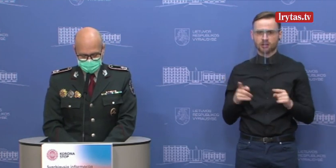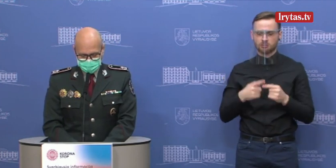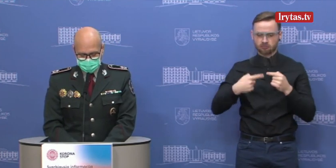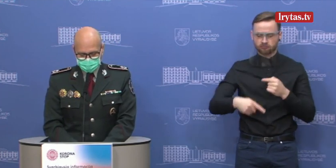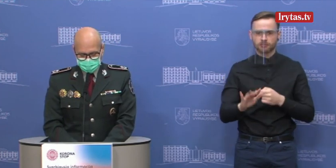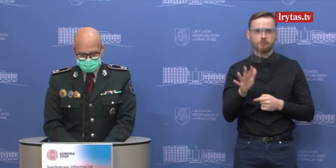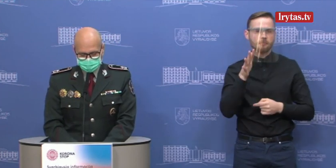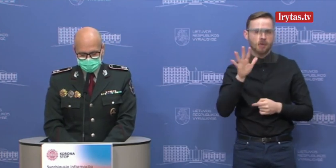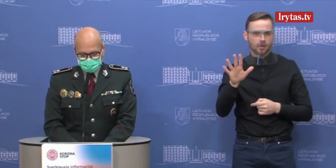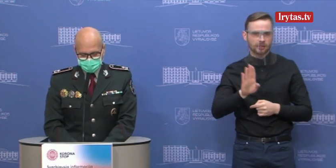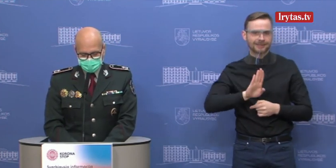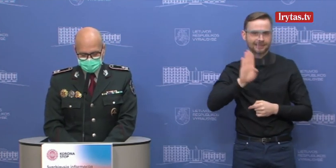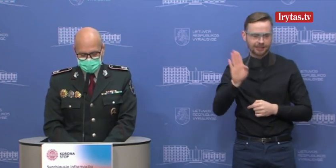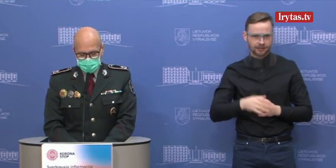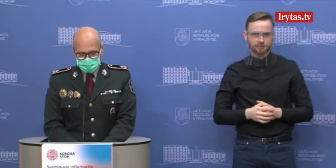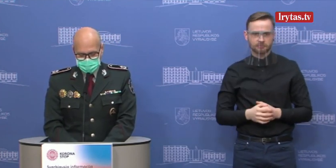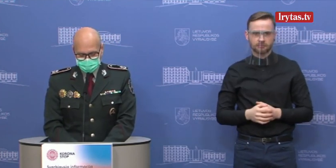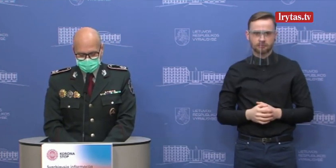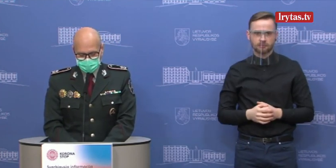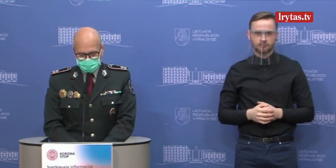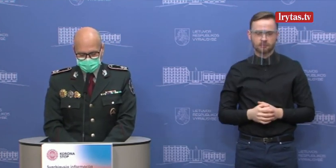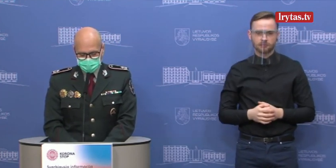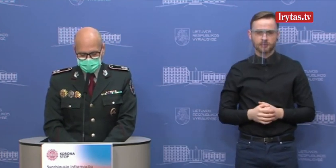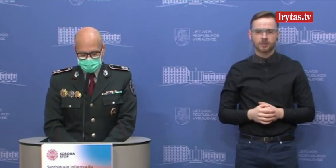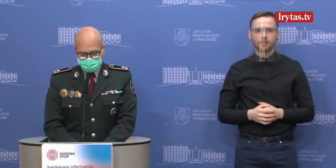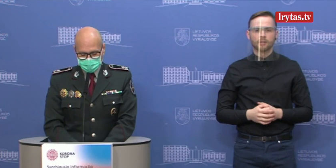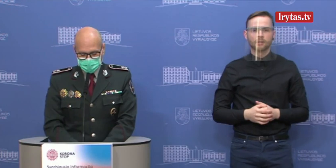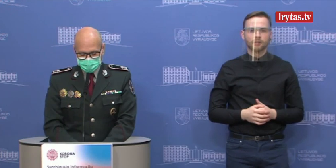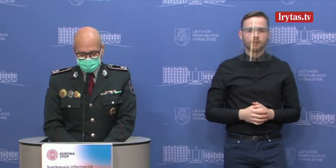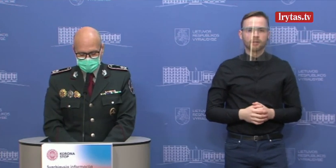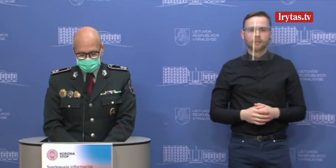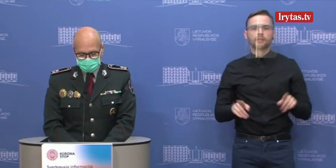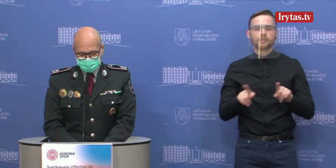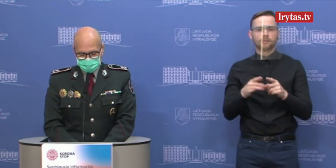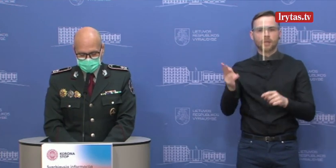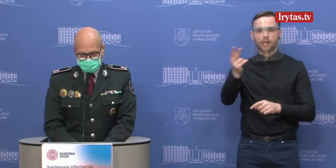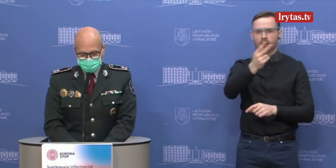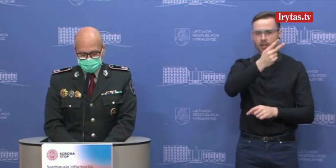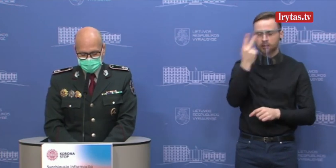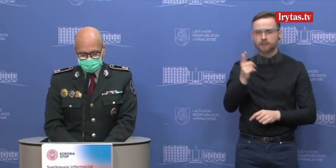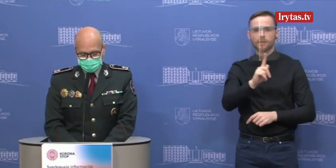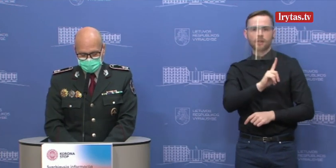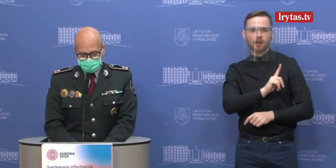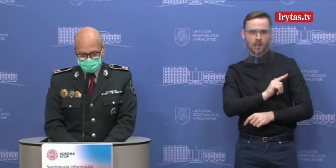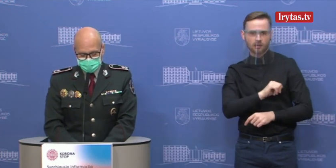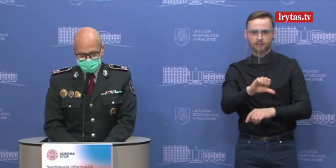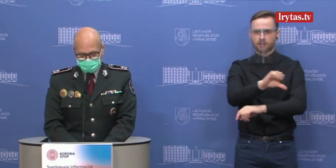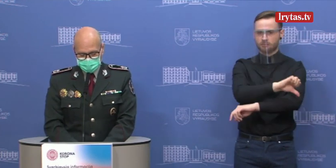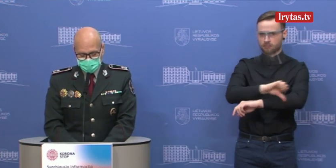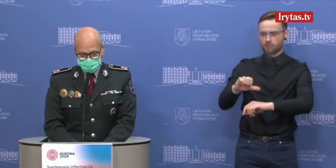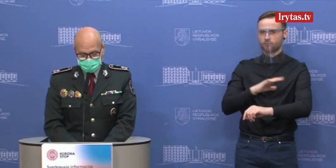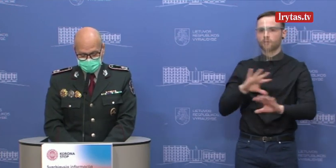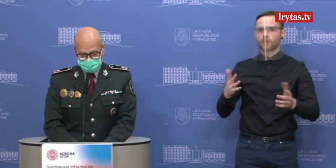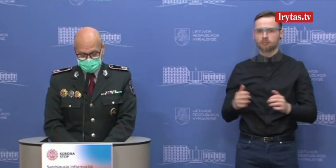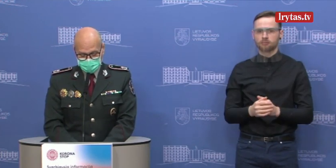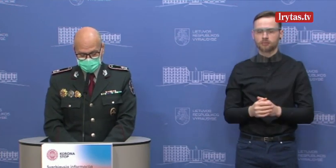5 valandos ryto, kalbant apie Lietuvos ir Latvijos sieną. Tai nuo